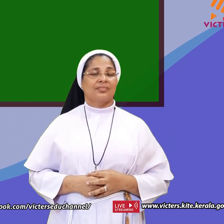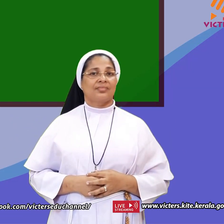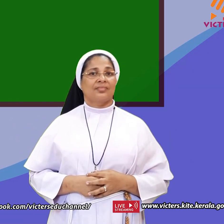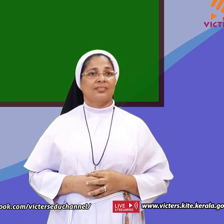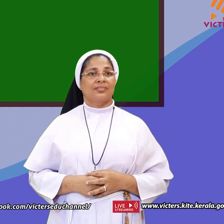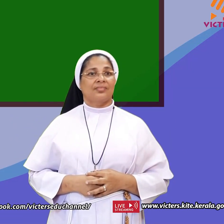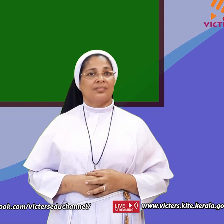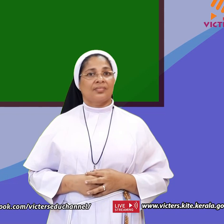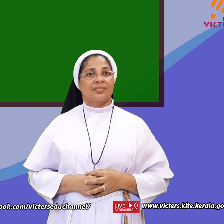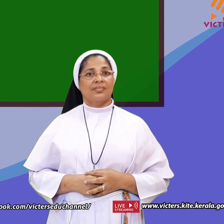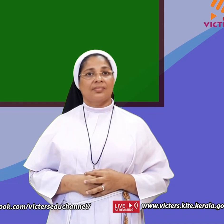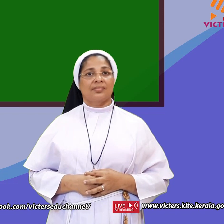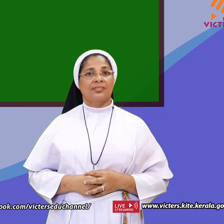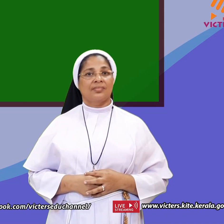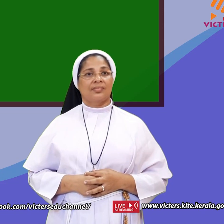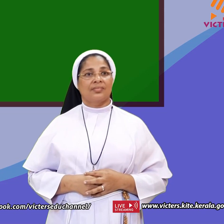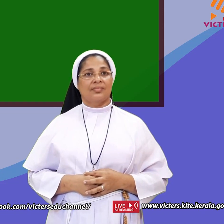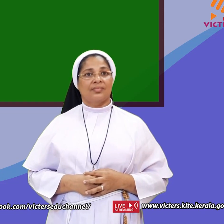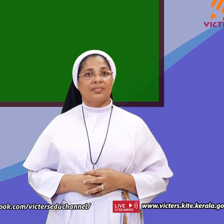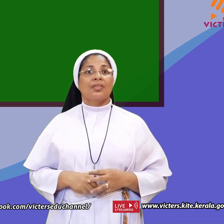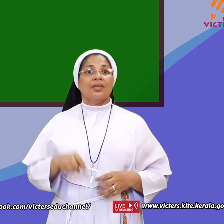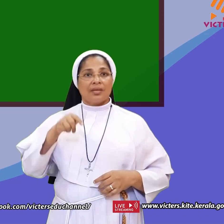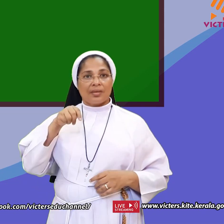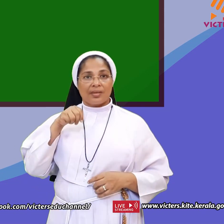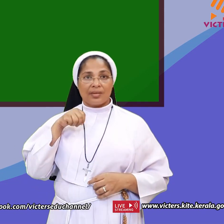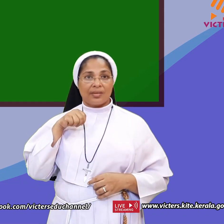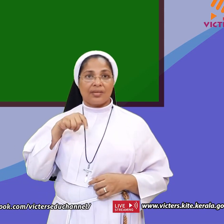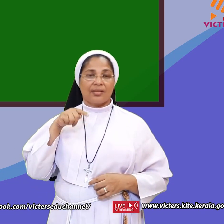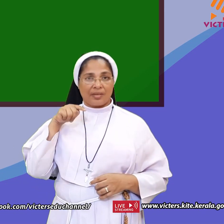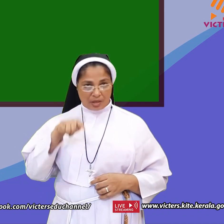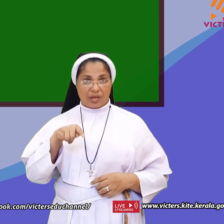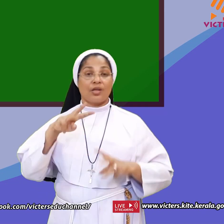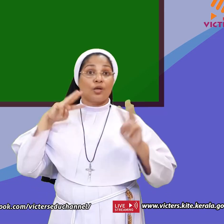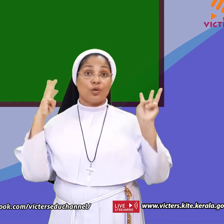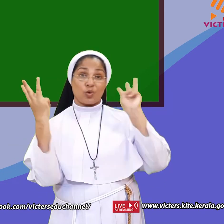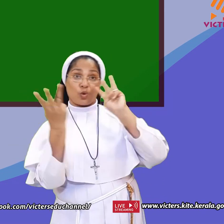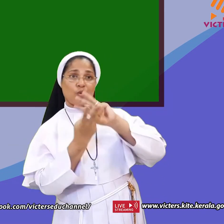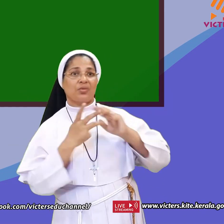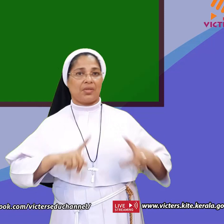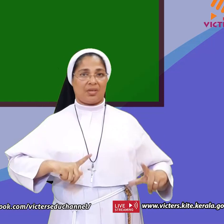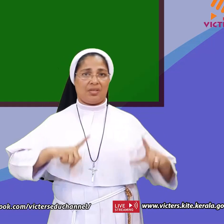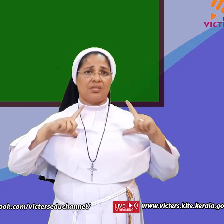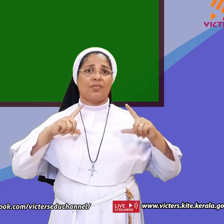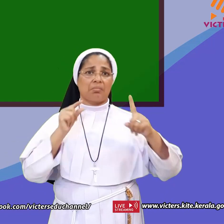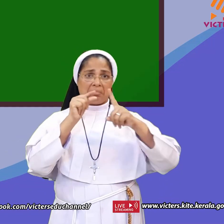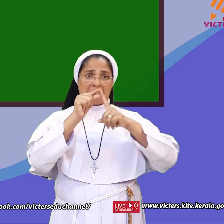ഈ ലോകജീവിതം നശ്വരമാണ് എന്ന് ബോധ്യപ്പെടുത്തുന്നതിനായി ശ്രീരാമൻ ധാരാളം കാര്യങ്ങൾ പറയുന്നു.